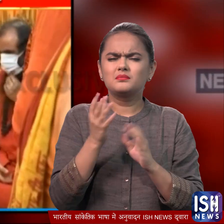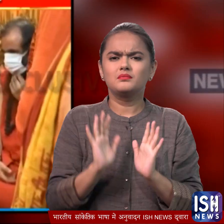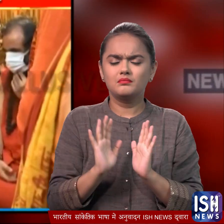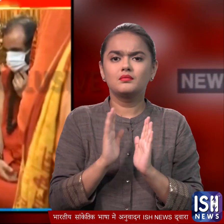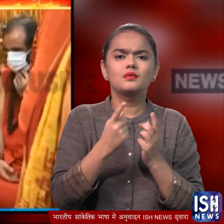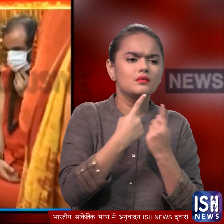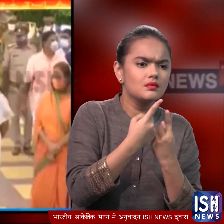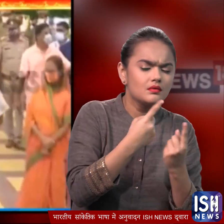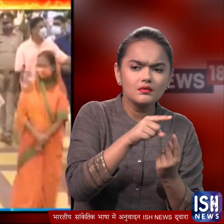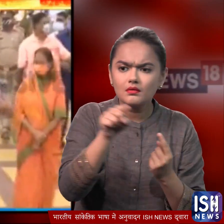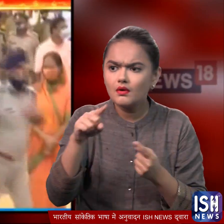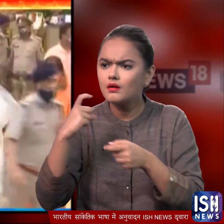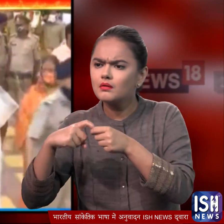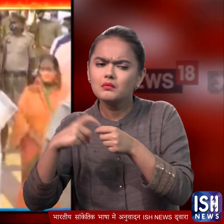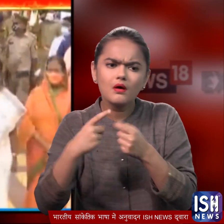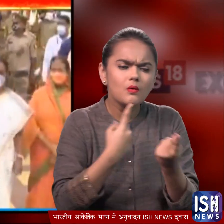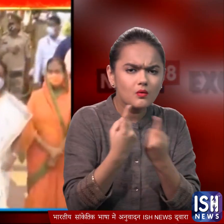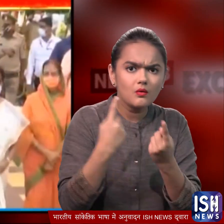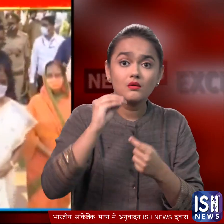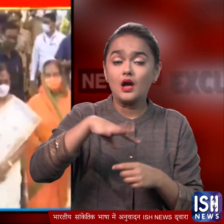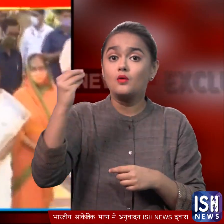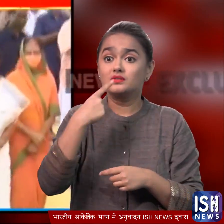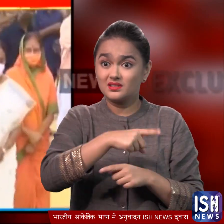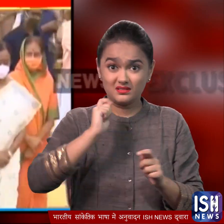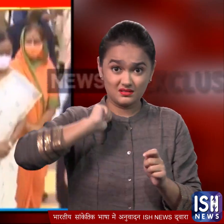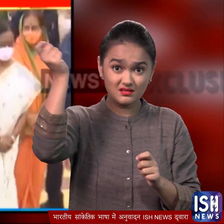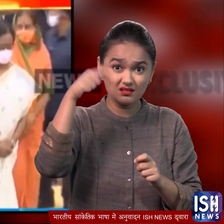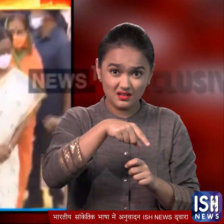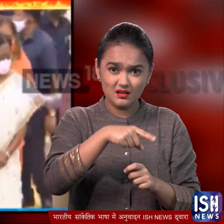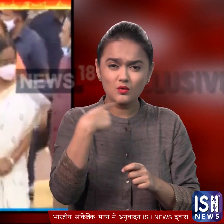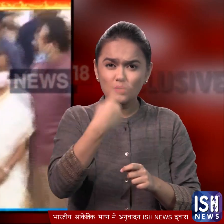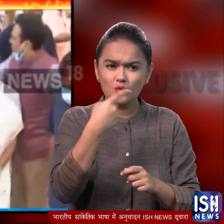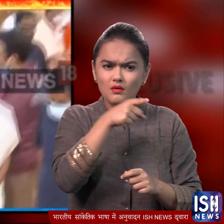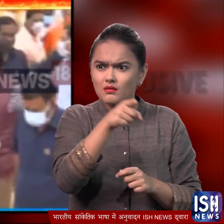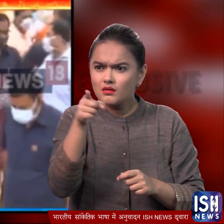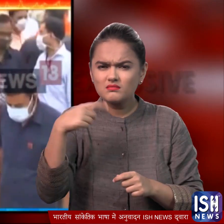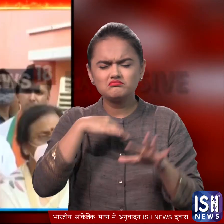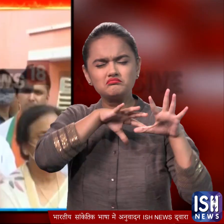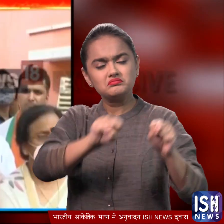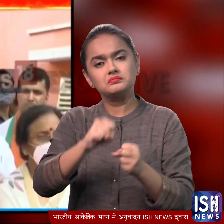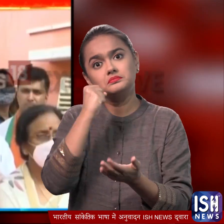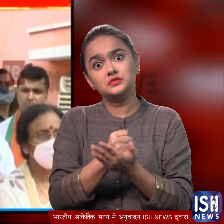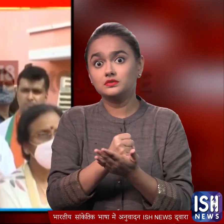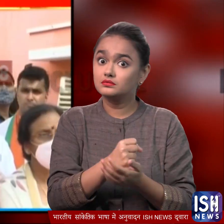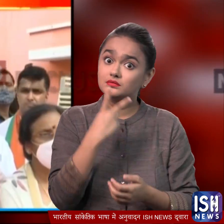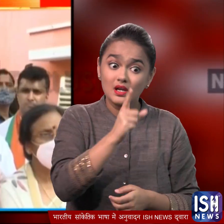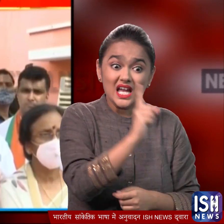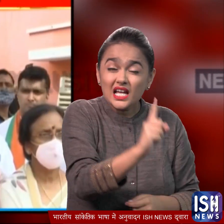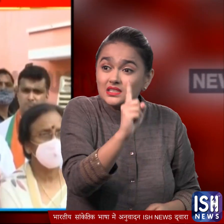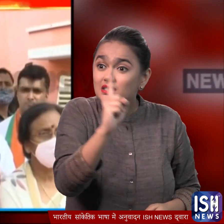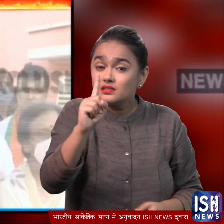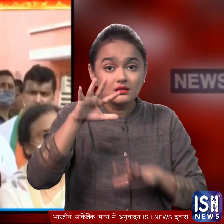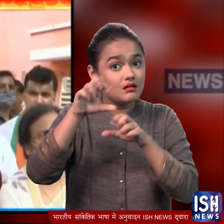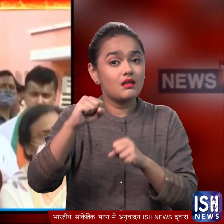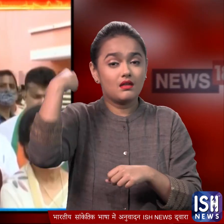मौजूद संतों से बात की। बाहर आने के बाद उन्होंने भरोसा दिया कि खुदकुशी के इस मामले में किसी दोषी को बख्शा नहीं जाएगा। एक एक घटना का पर्दाफाश